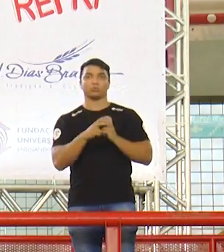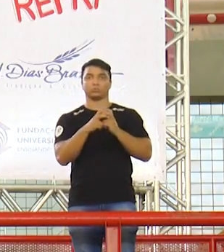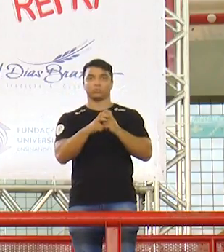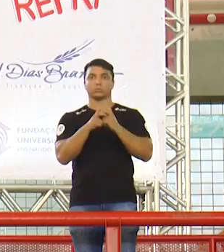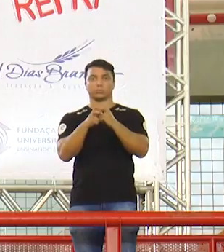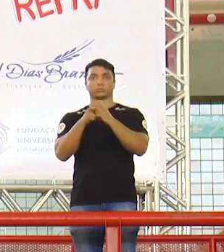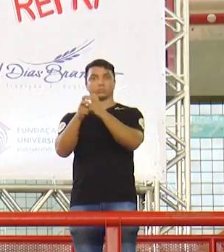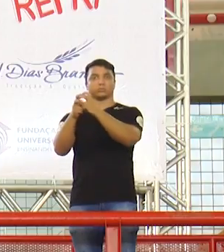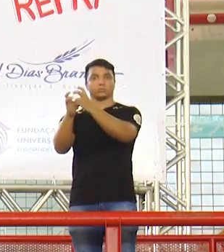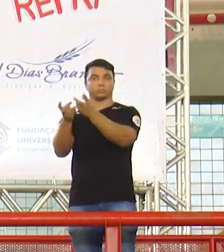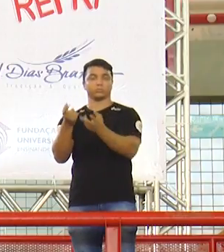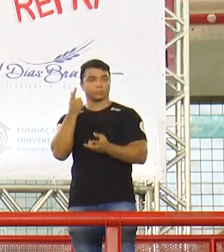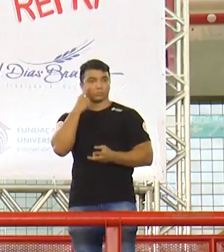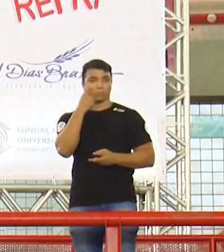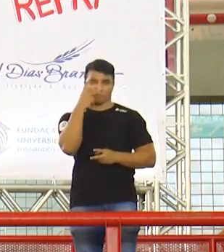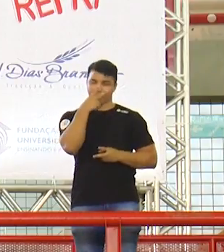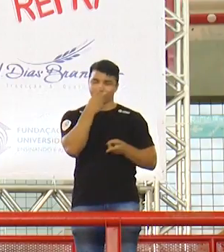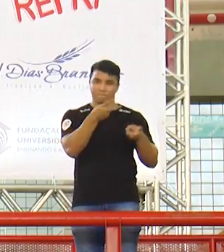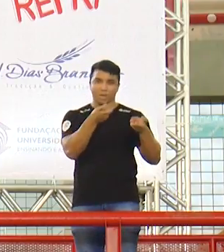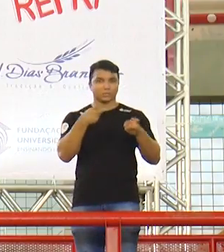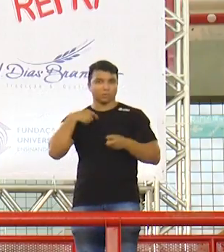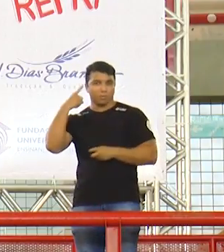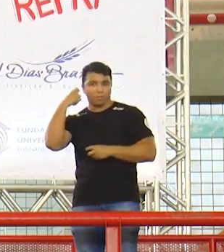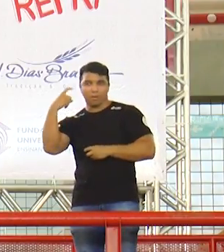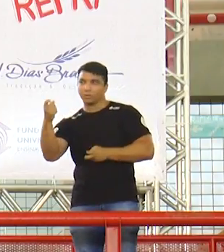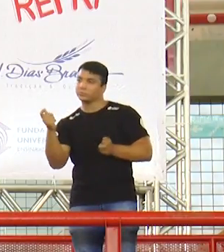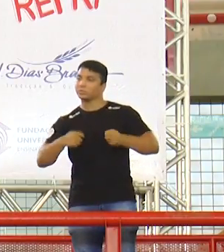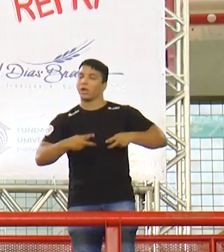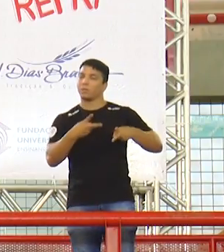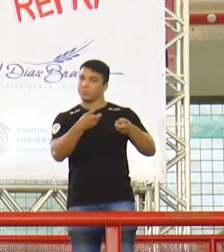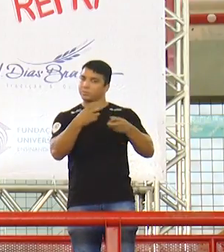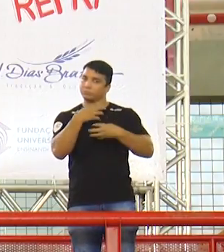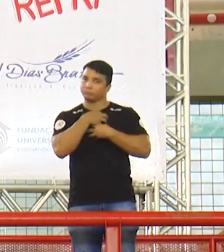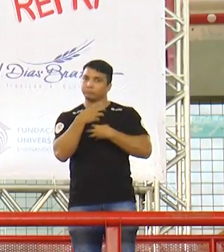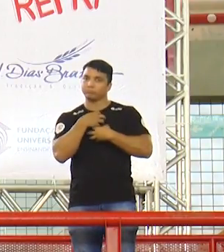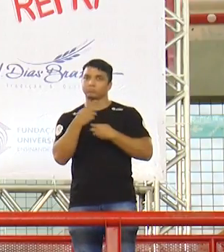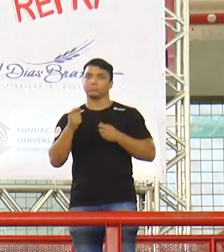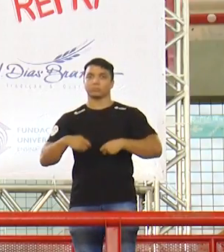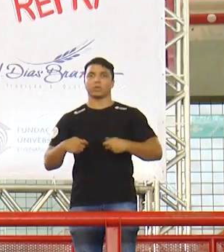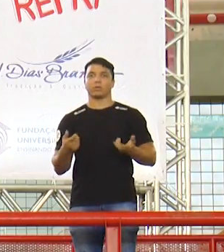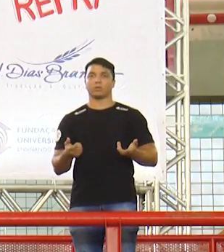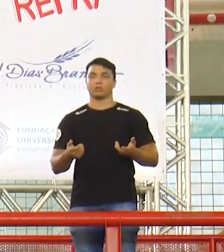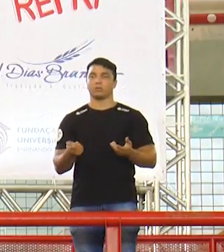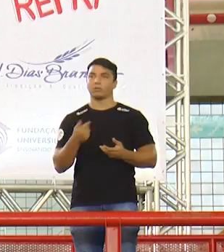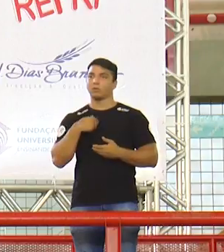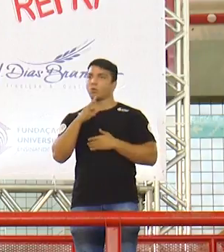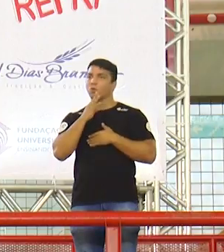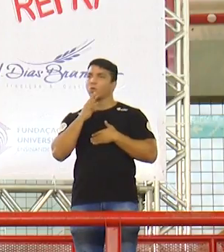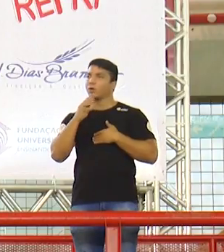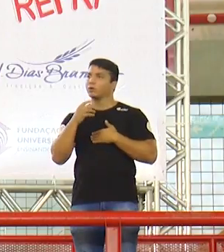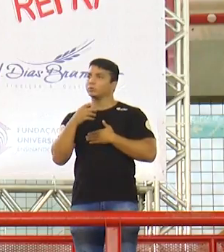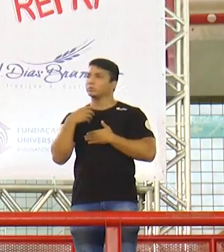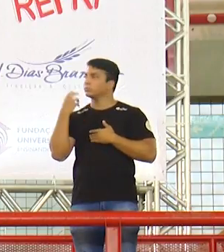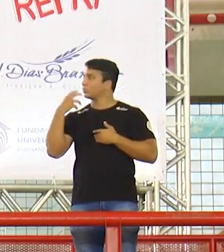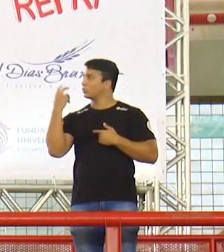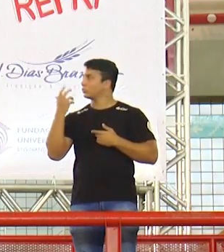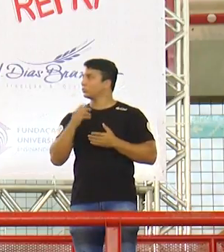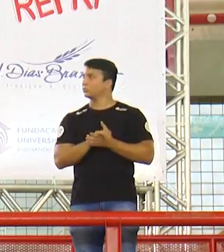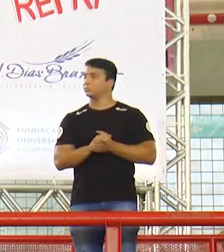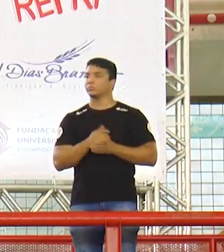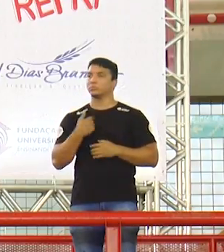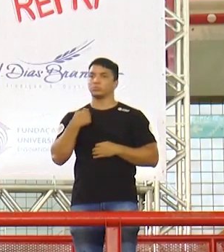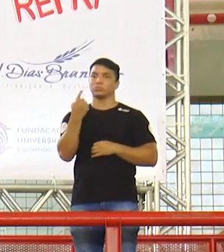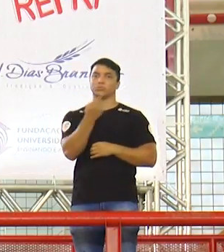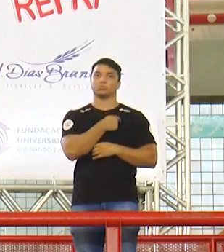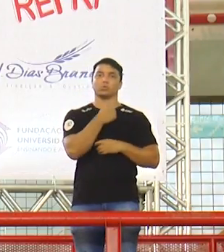chapa. Você percebe o barulho do trem. Quem conhece essa música?